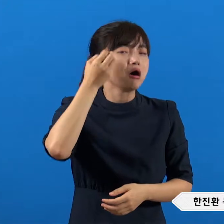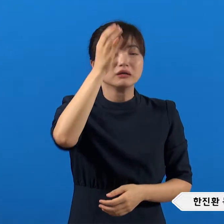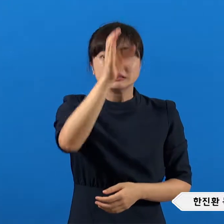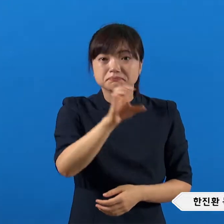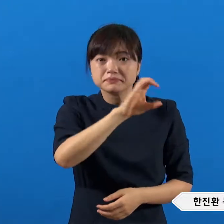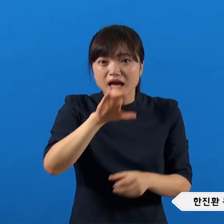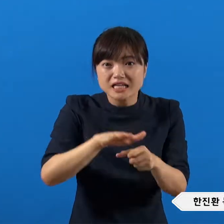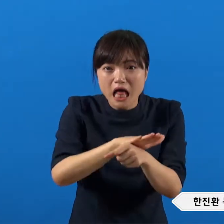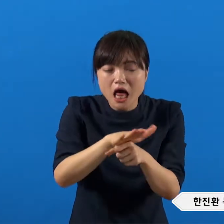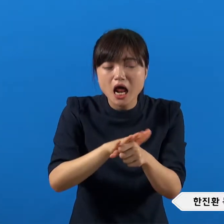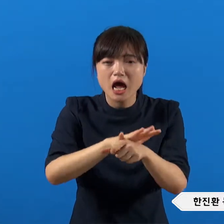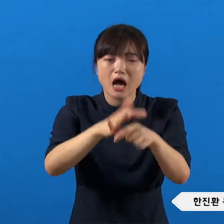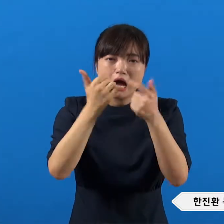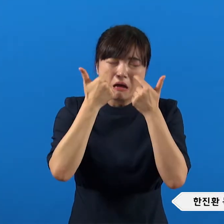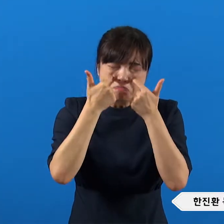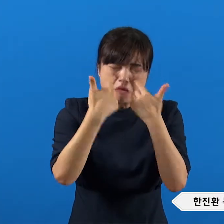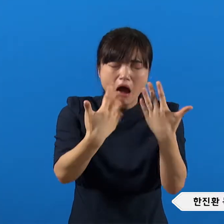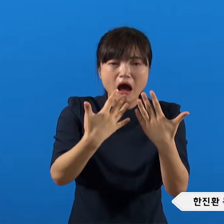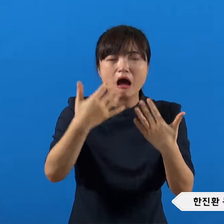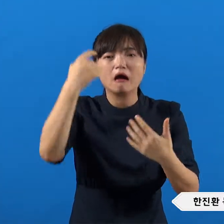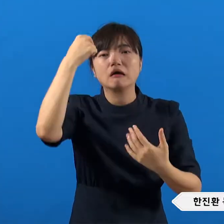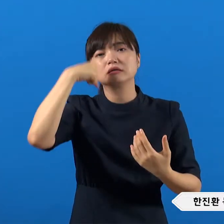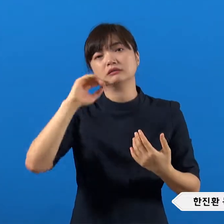사랑이 생생하게 깨달아집니다.